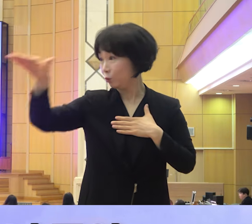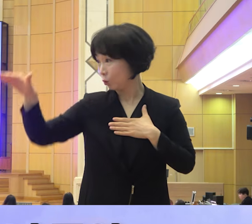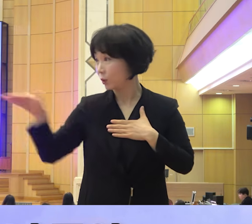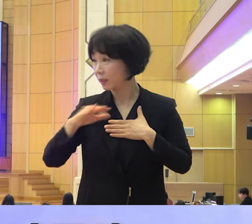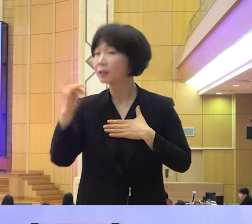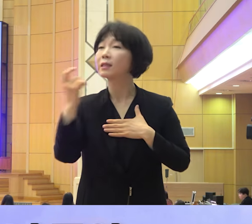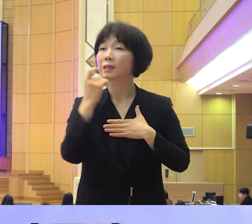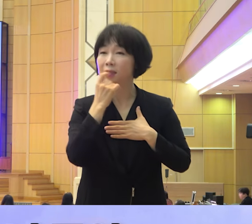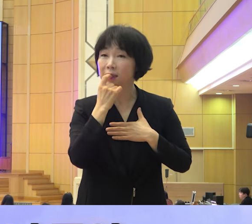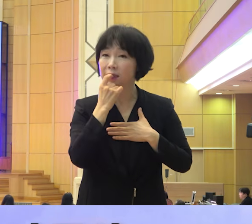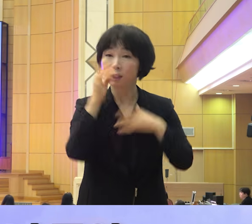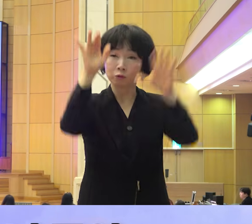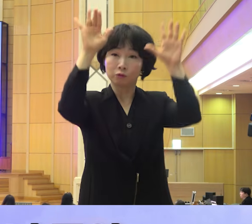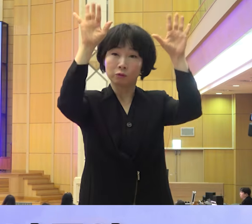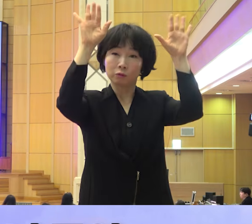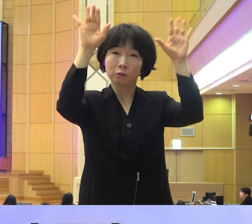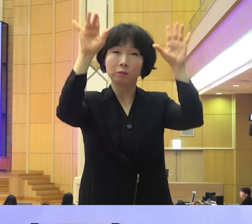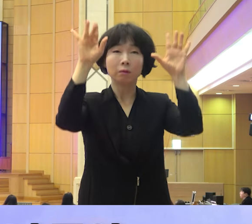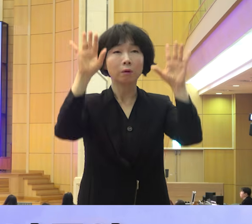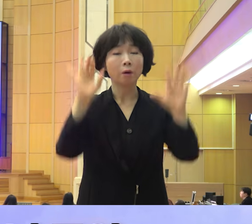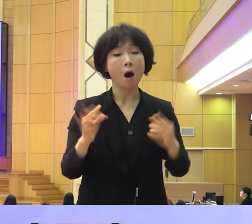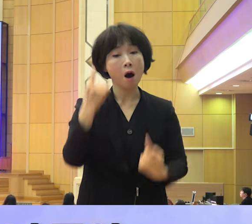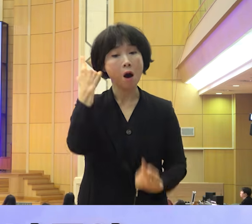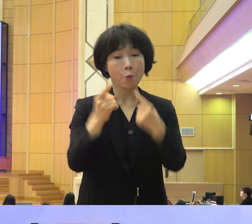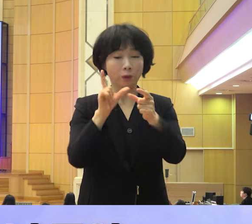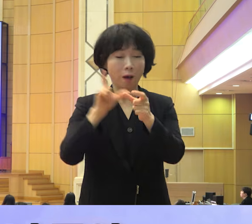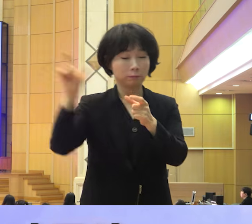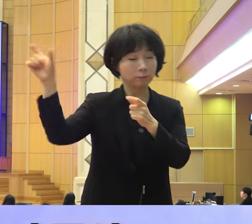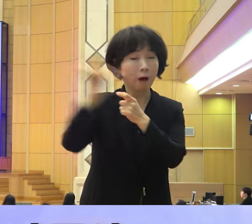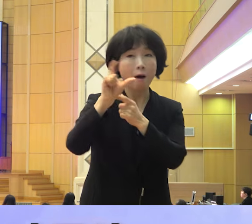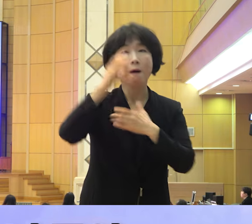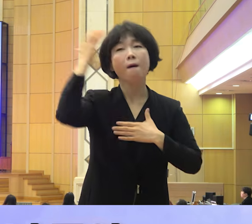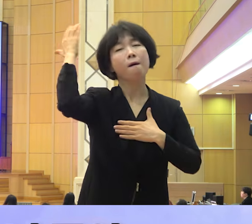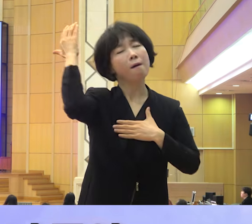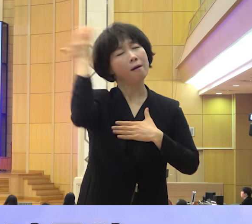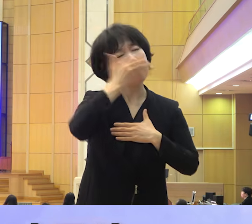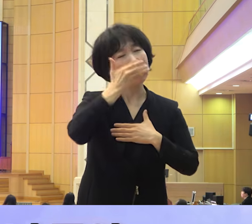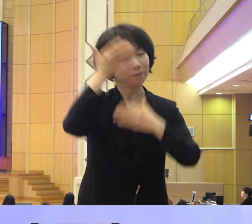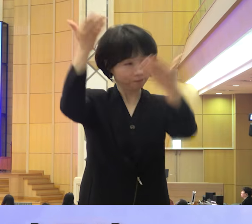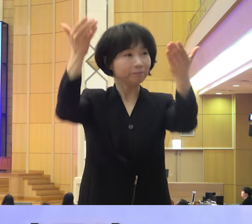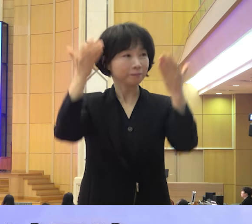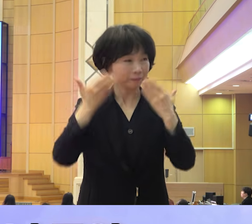우리를 눈보다 더 희게 하셨네.